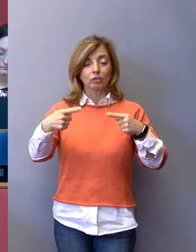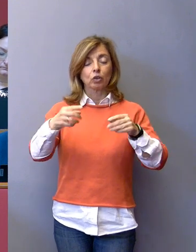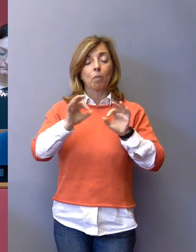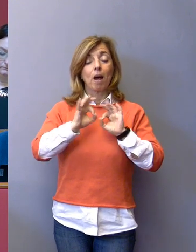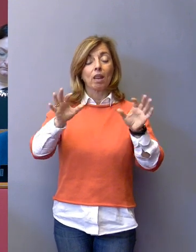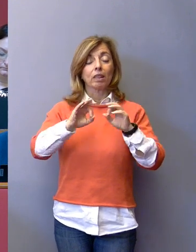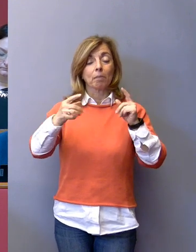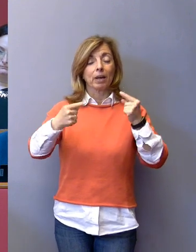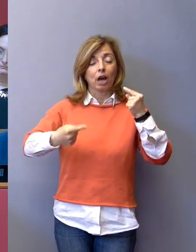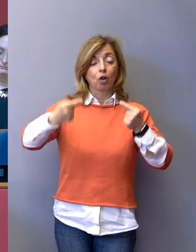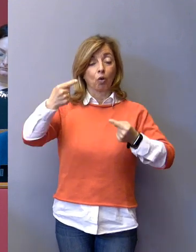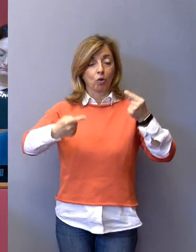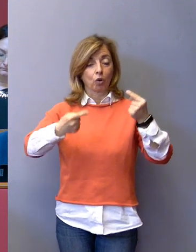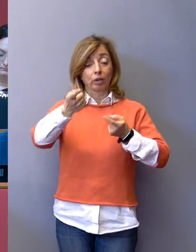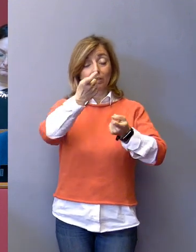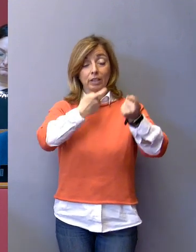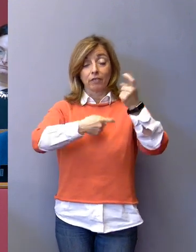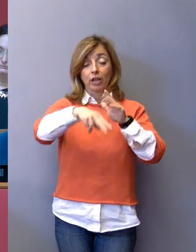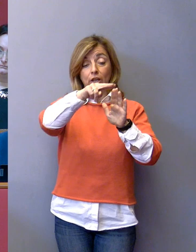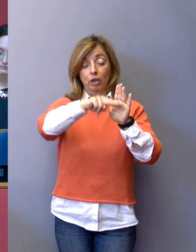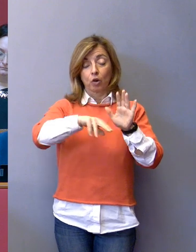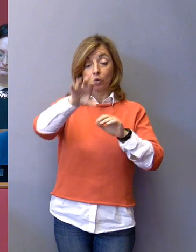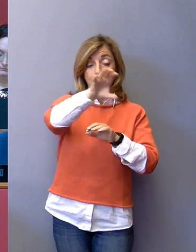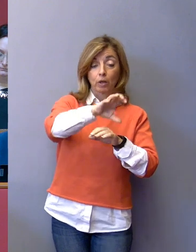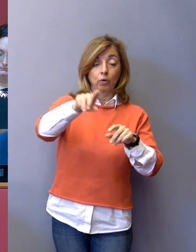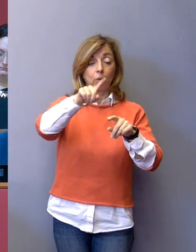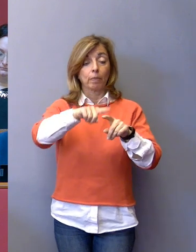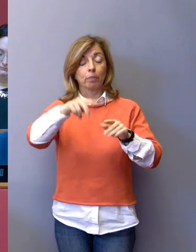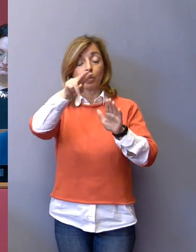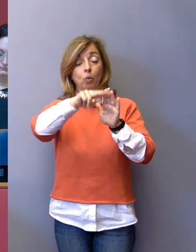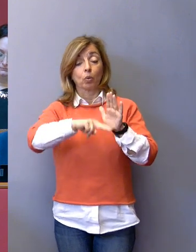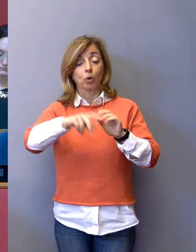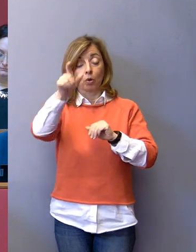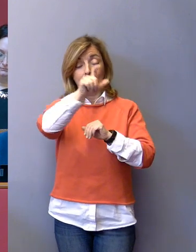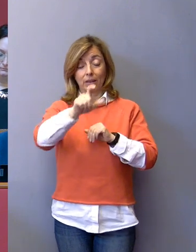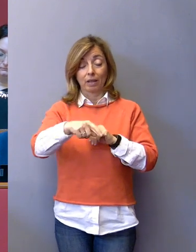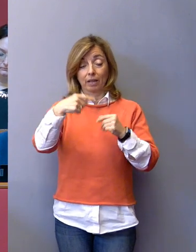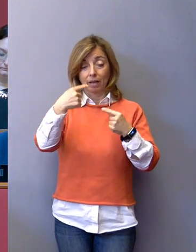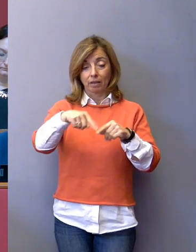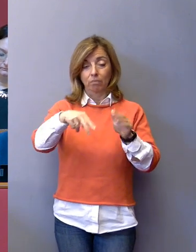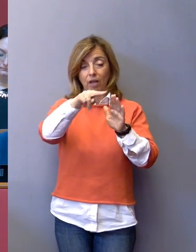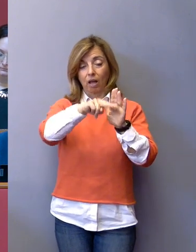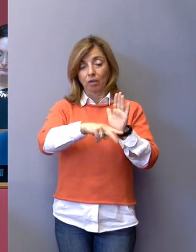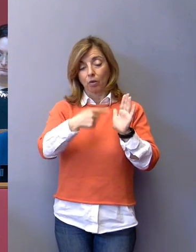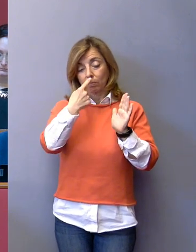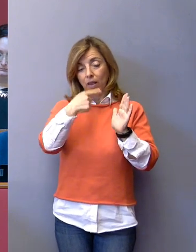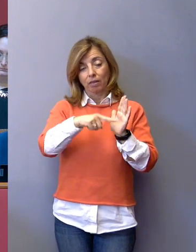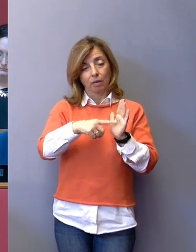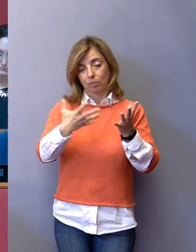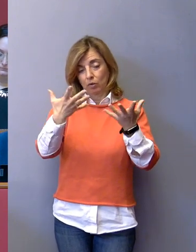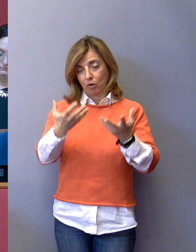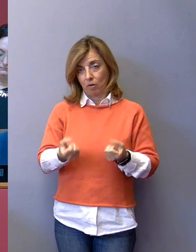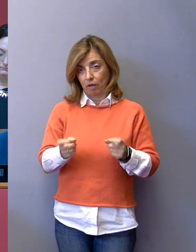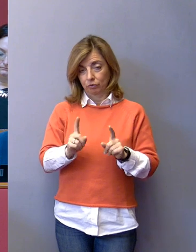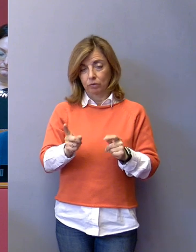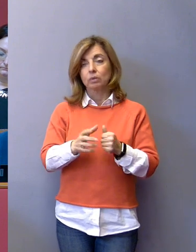dalle norme europee che dalle norme italiane quindi una norma del genere non sarebbe comunque comunque ammissibile nella